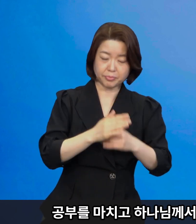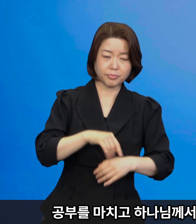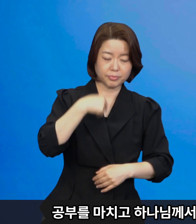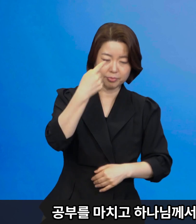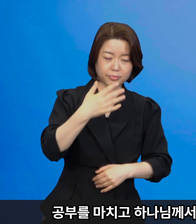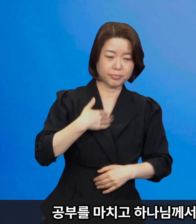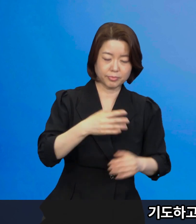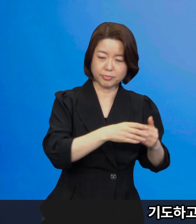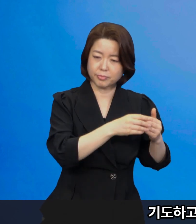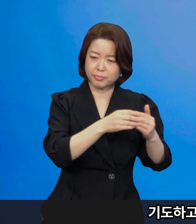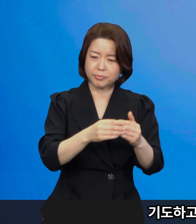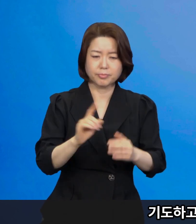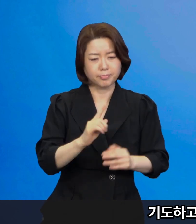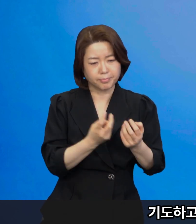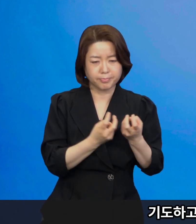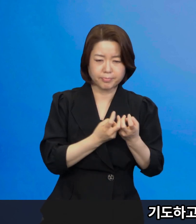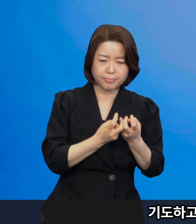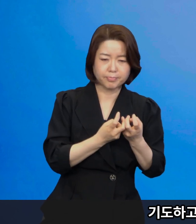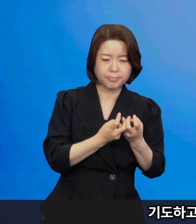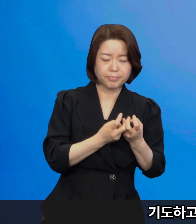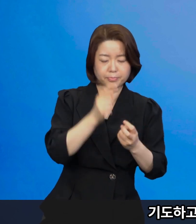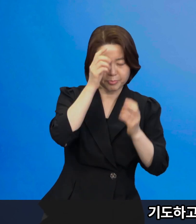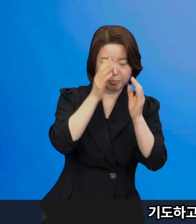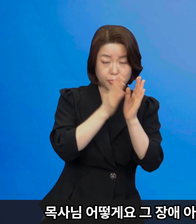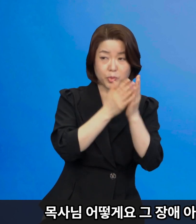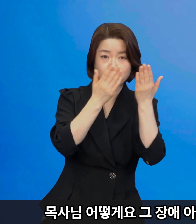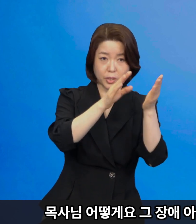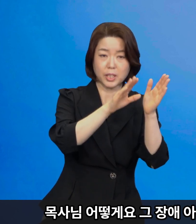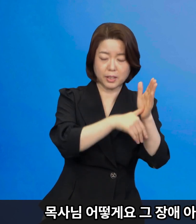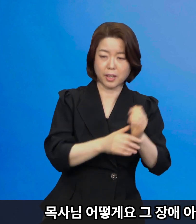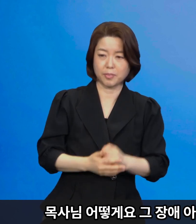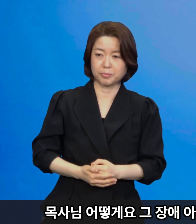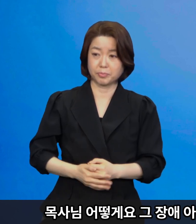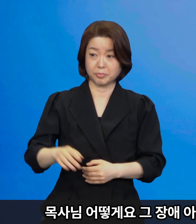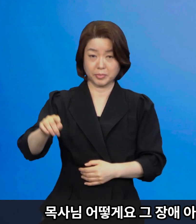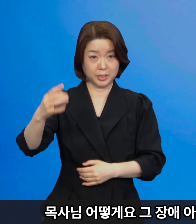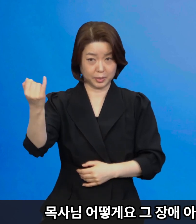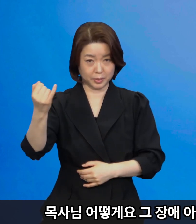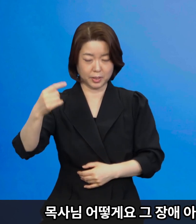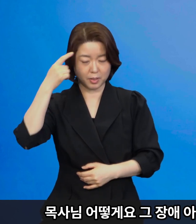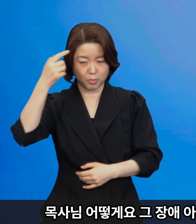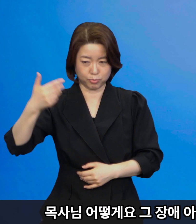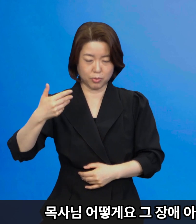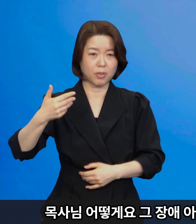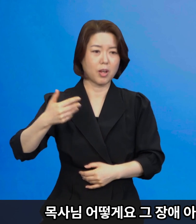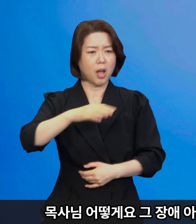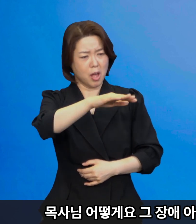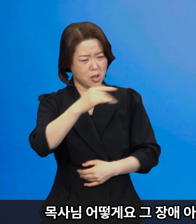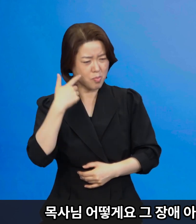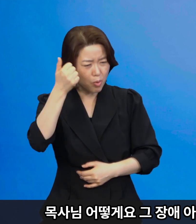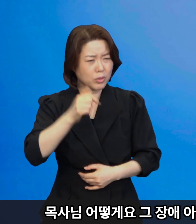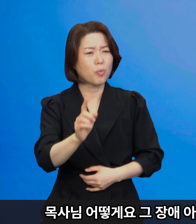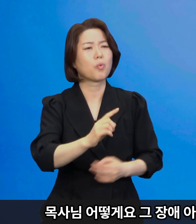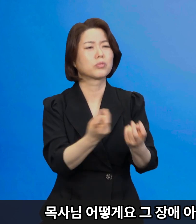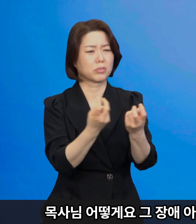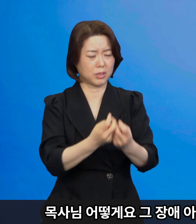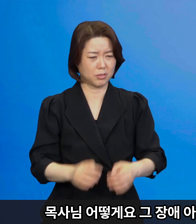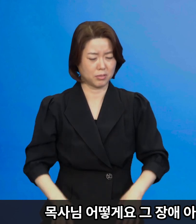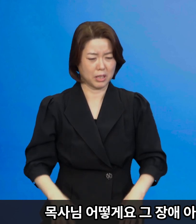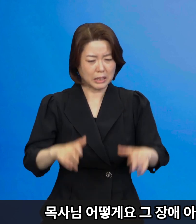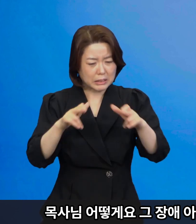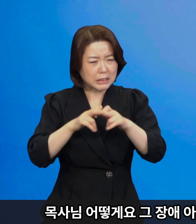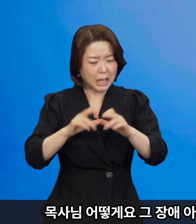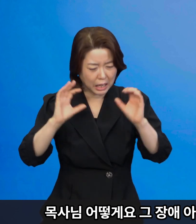다음에 어떻게 이끄시나 기도하고 있을 때였는데 목사님 어떻게 해요? 그 장애 아이